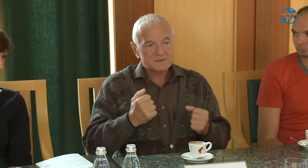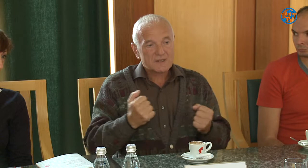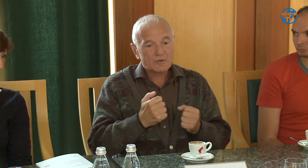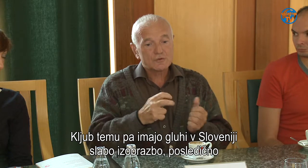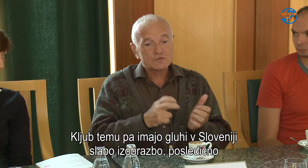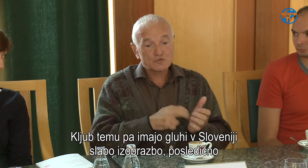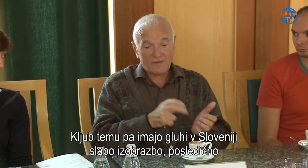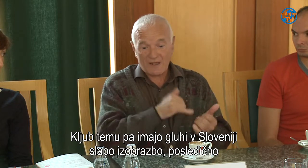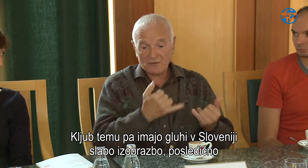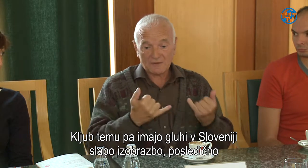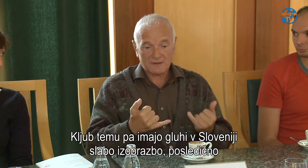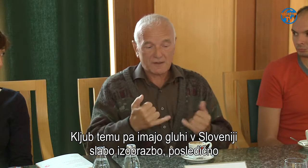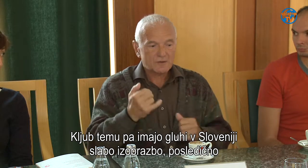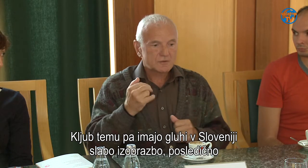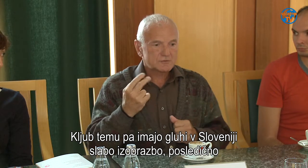izboljšalo situacijo gluhih, ampak še vedno